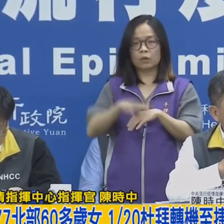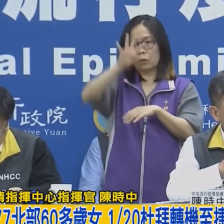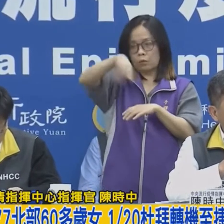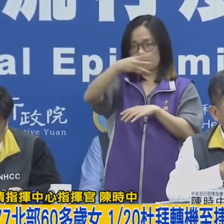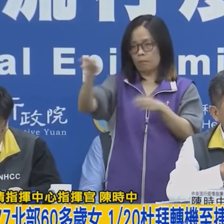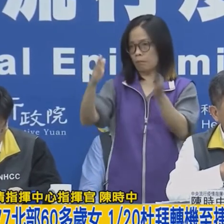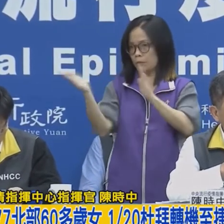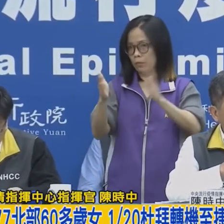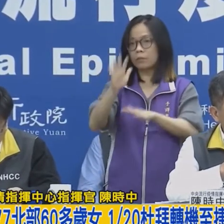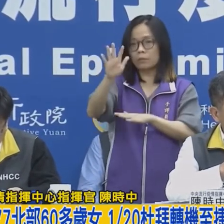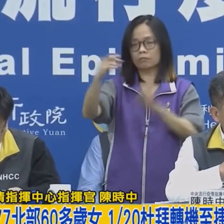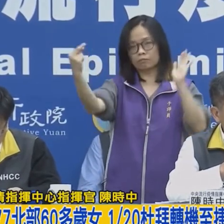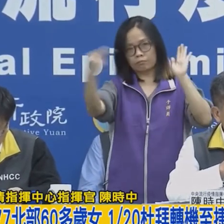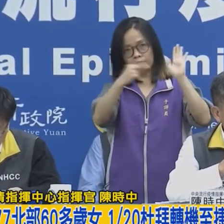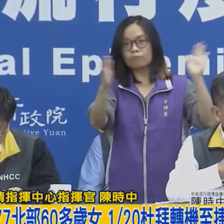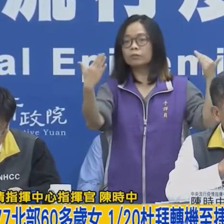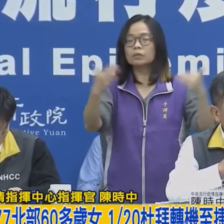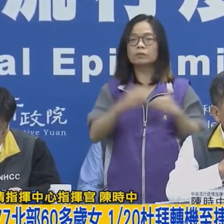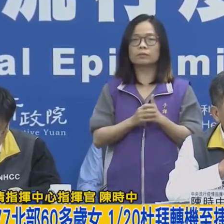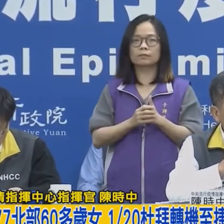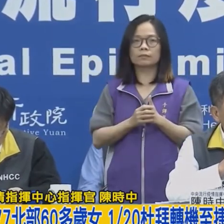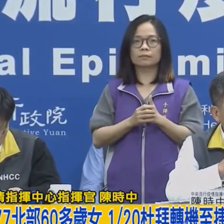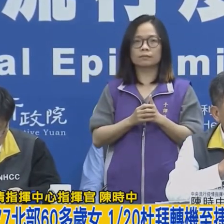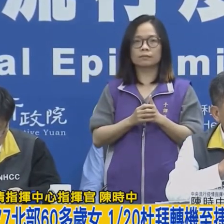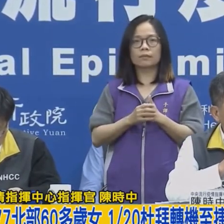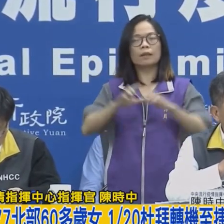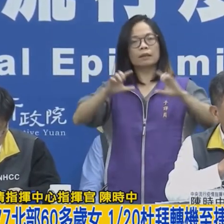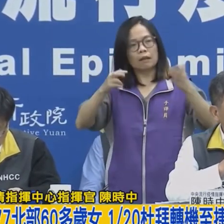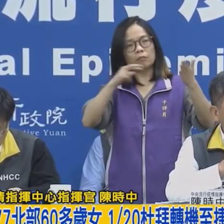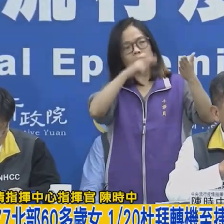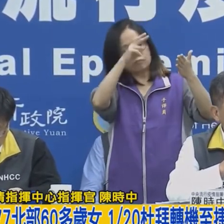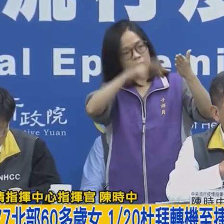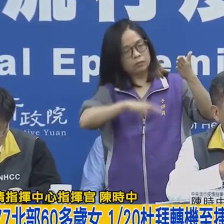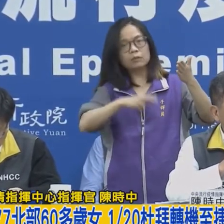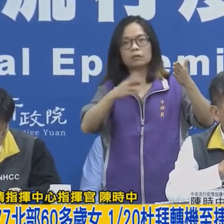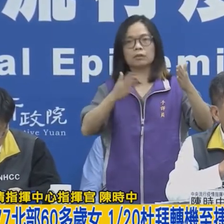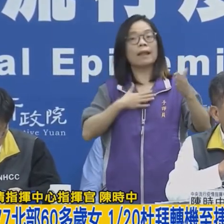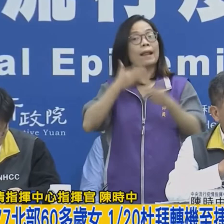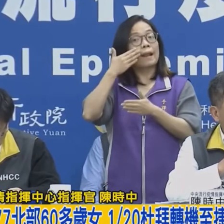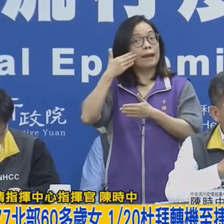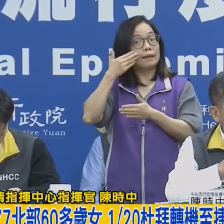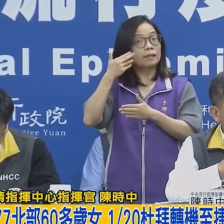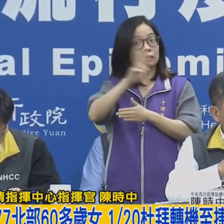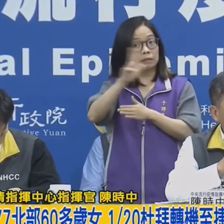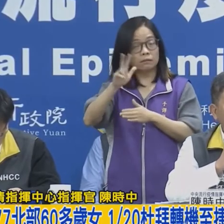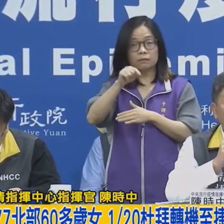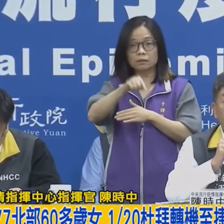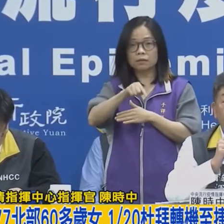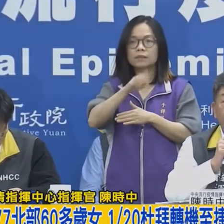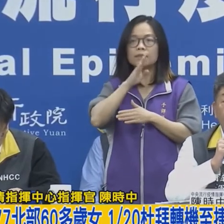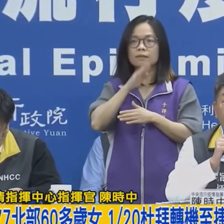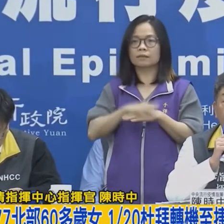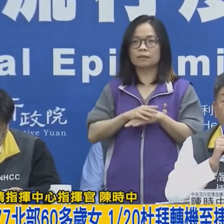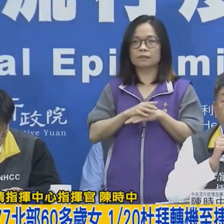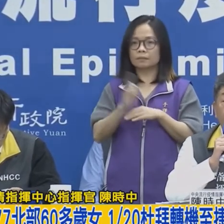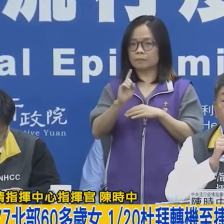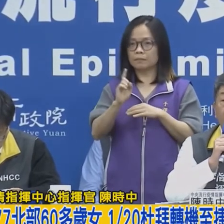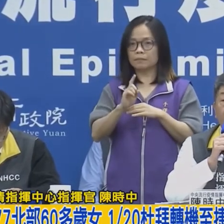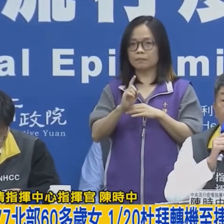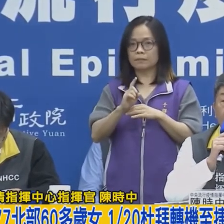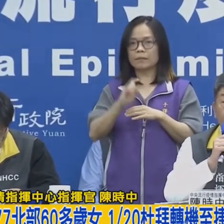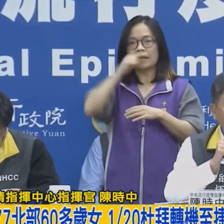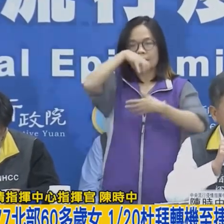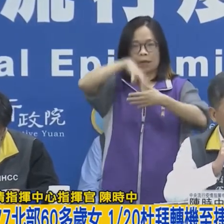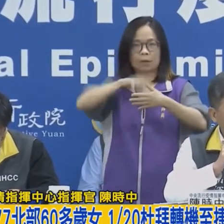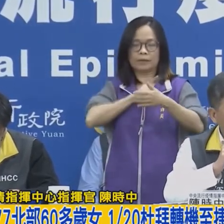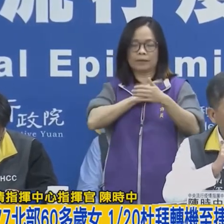表，让大家也知道说，整体是蓝色的部分是属于算在我们的境